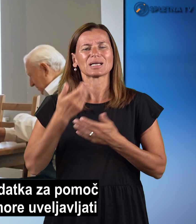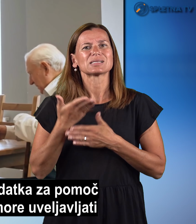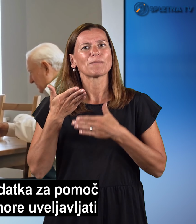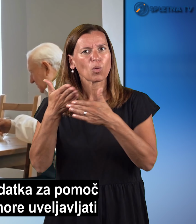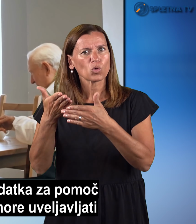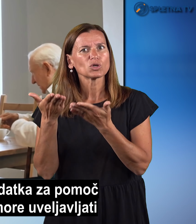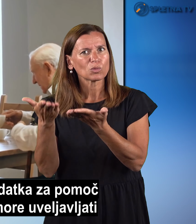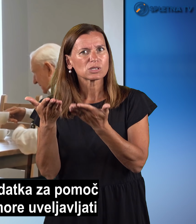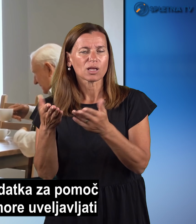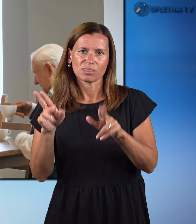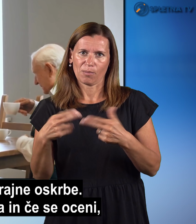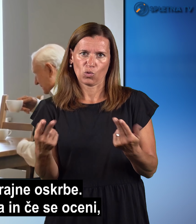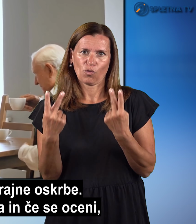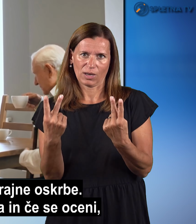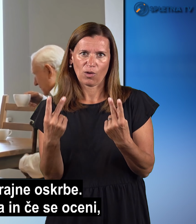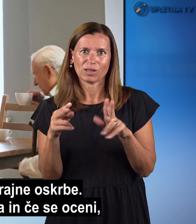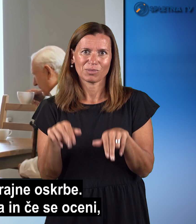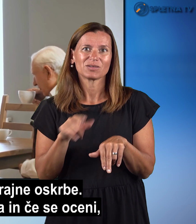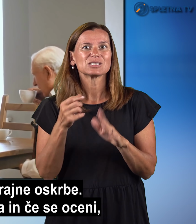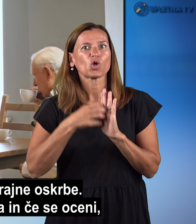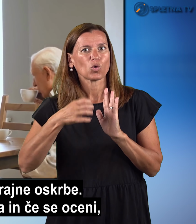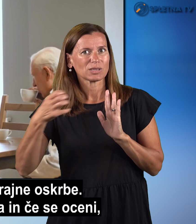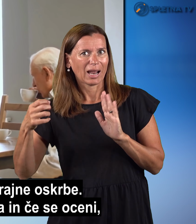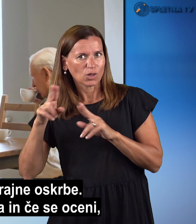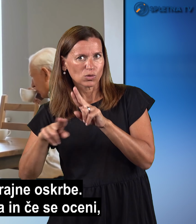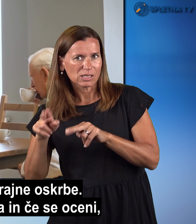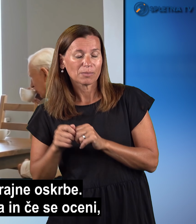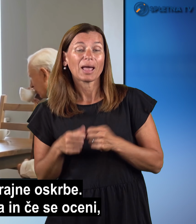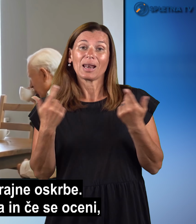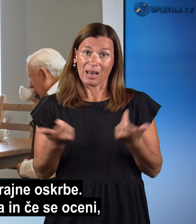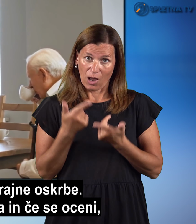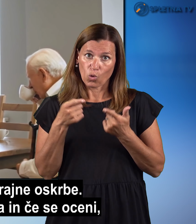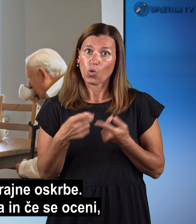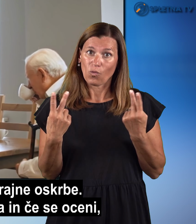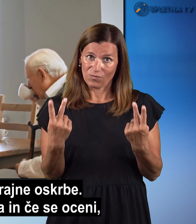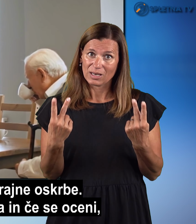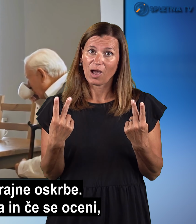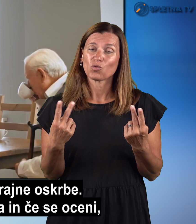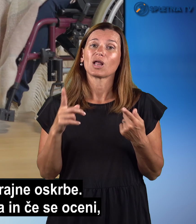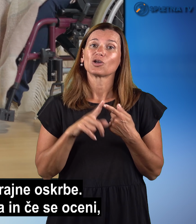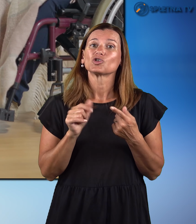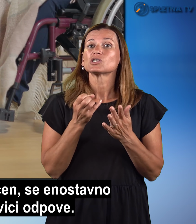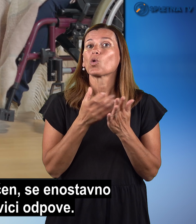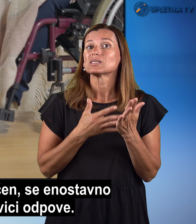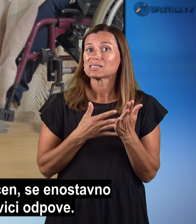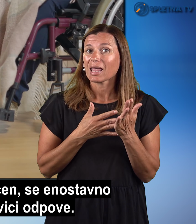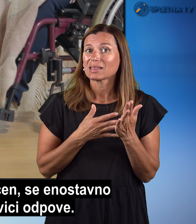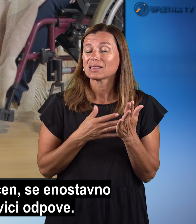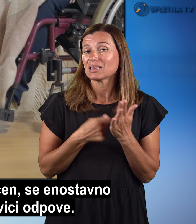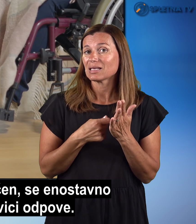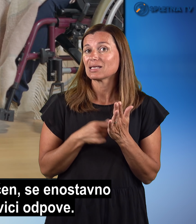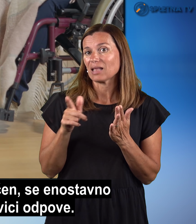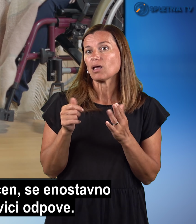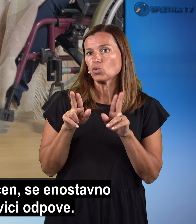in postrežbo, ne more uveljavljati pravic iz dolgotrajne oskrbe, lahko jih uveljavlja in če se oceni, da je do njih